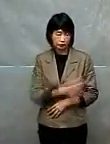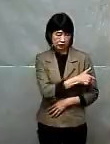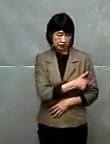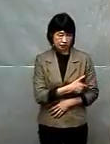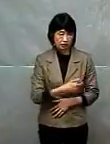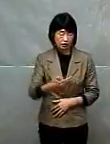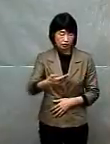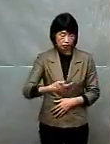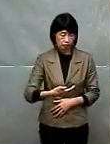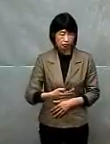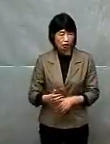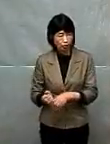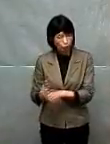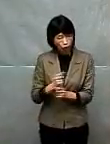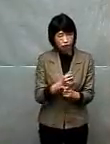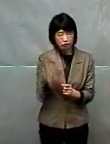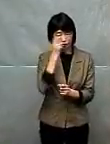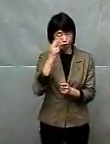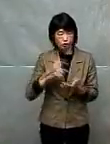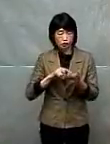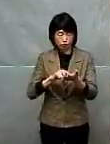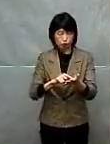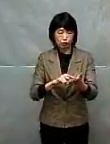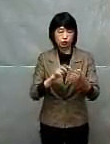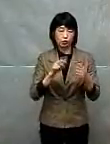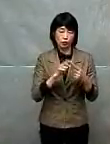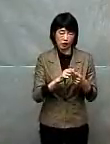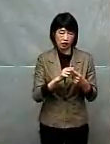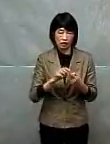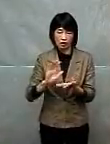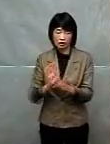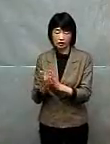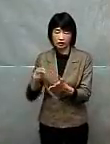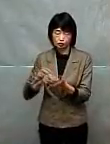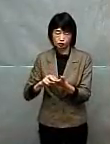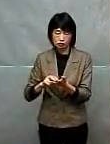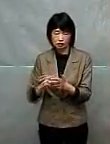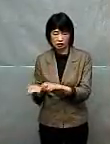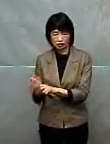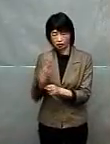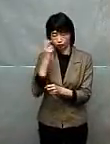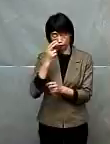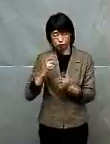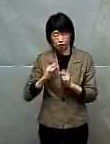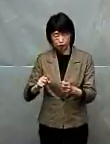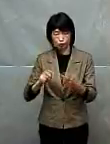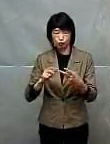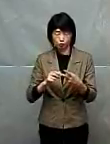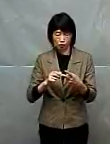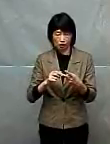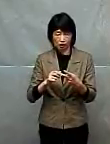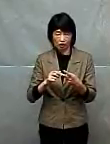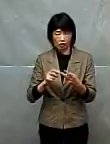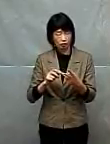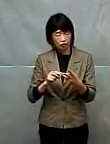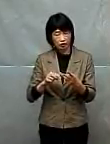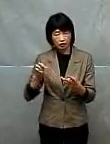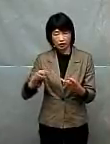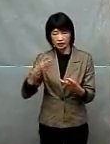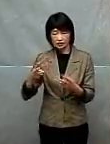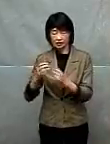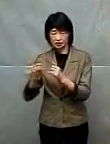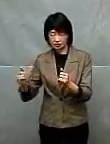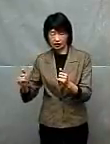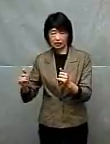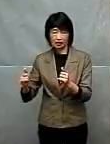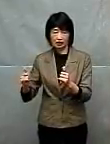もう一度調査を要求したり県として調査を行ったりあるいは第三者、そうですね、もう一度調査という